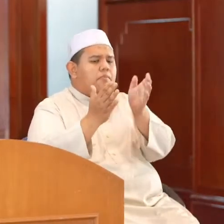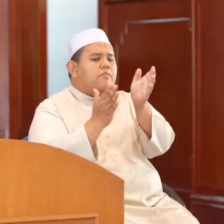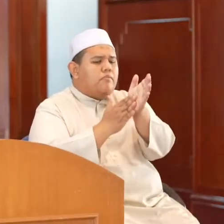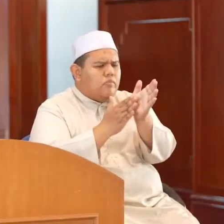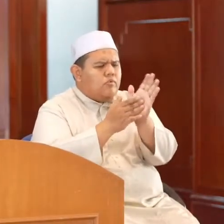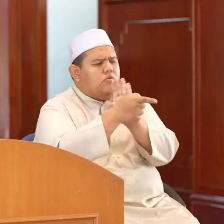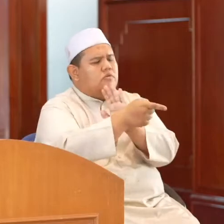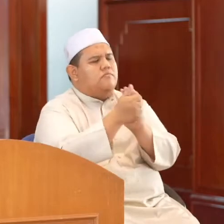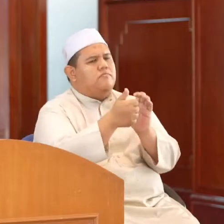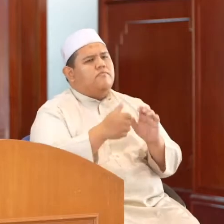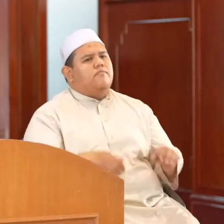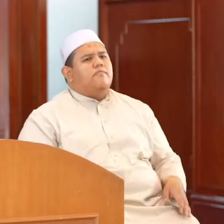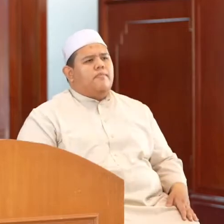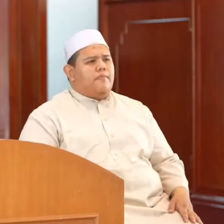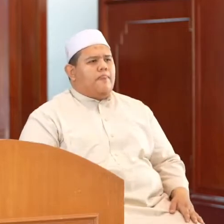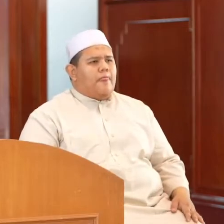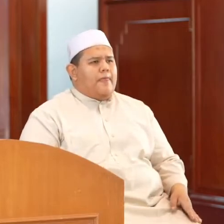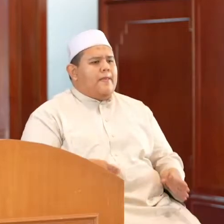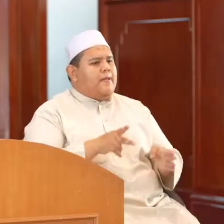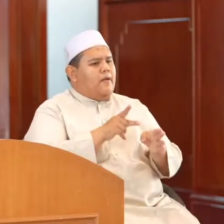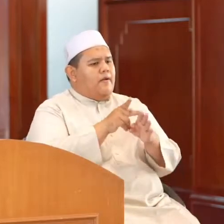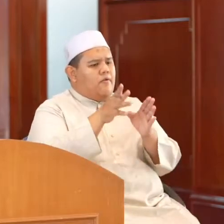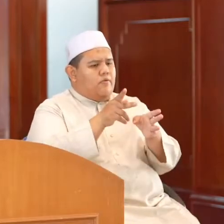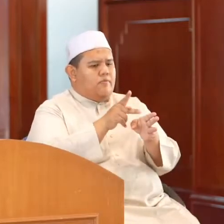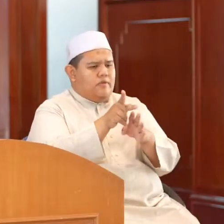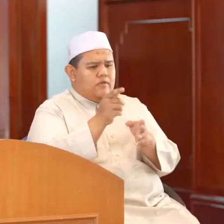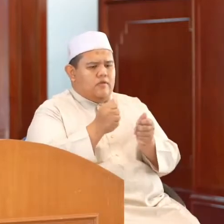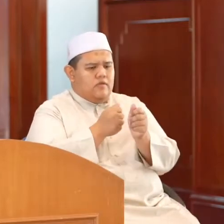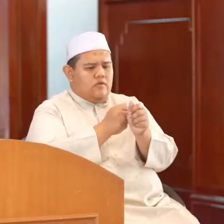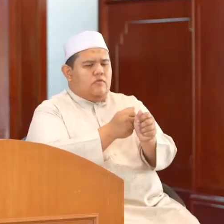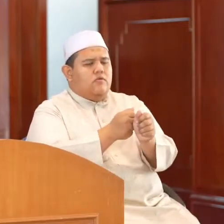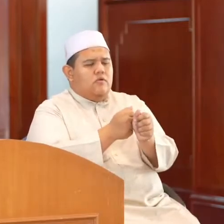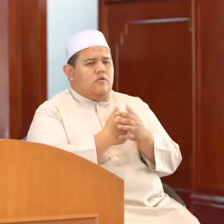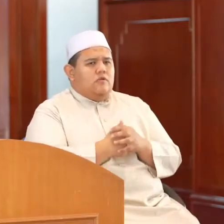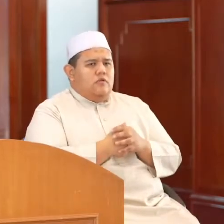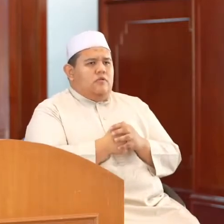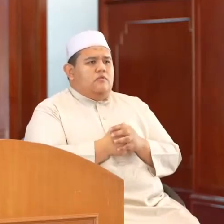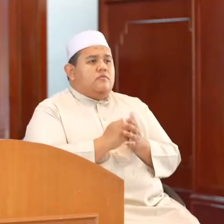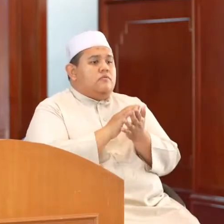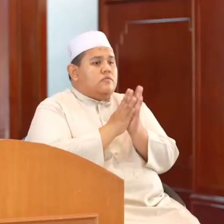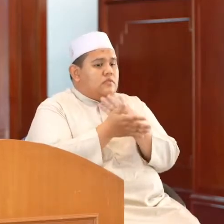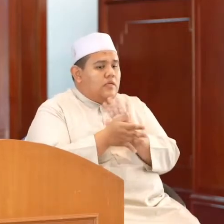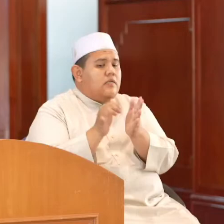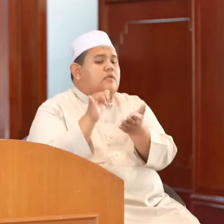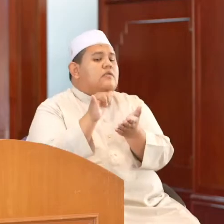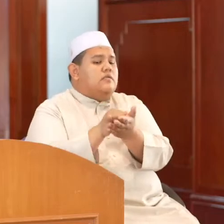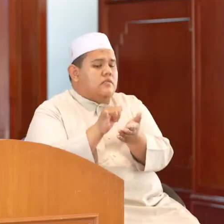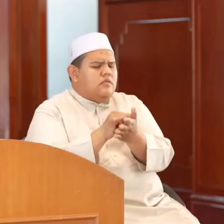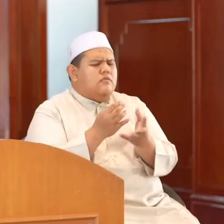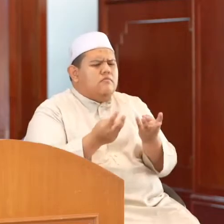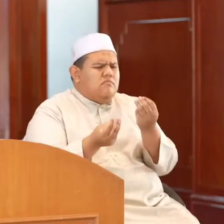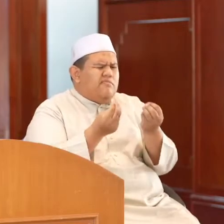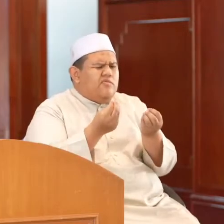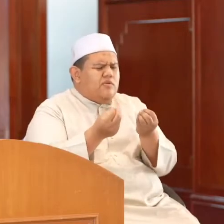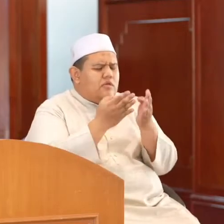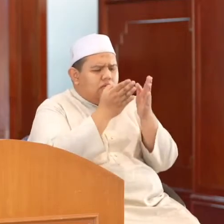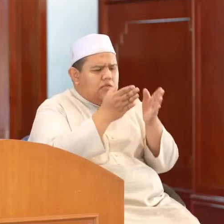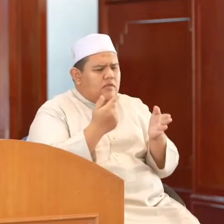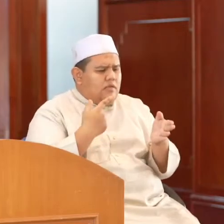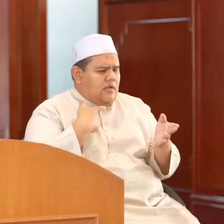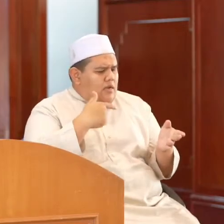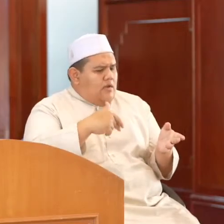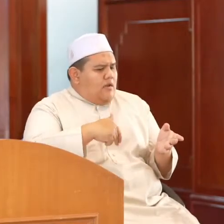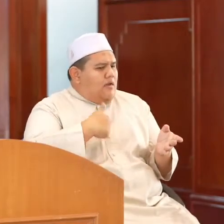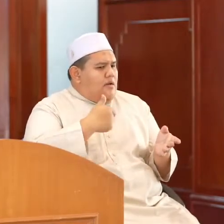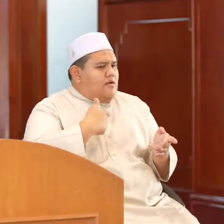kita. Profesor, ikut bidang lah kena puji tu. Maka di situ mungkin orang ni dia akan